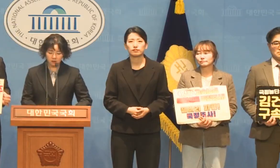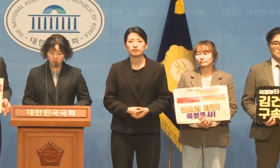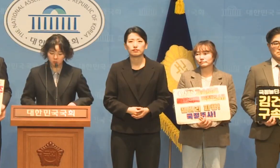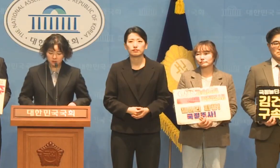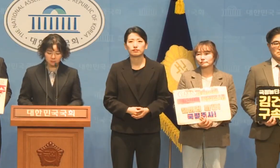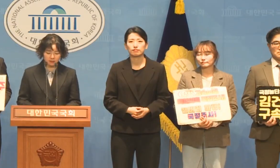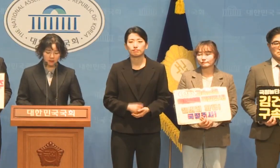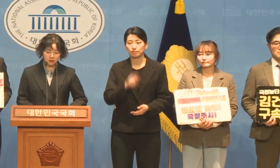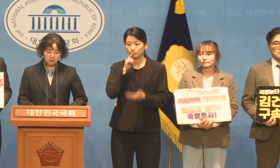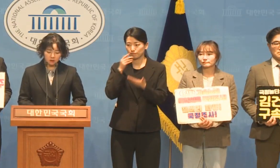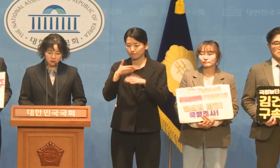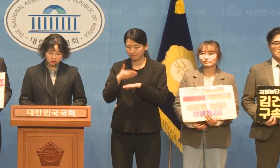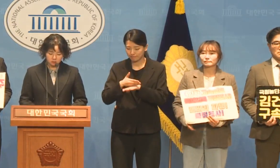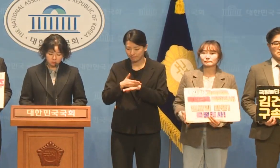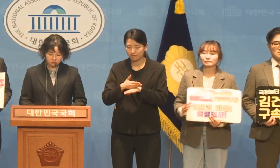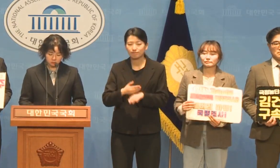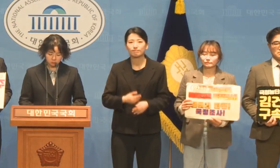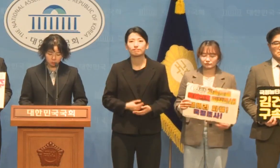네, 고맙습니다.